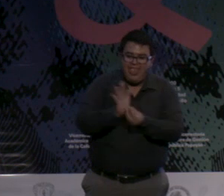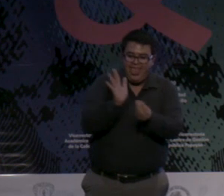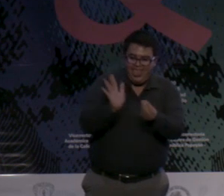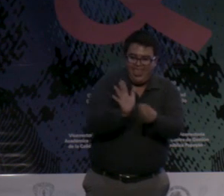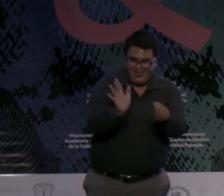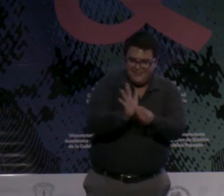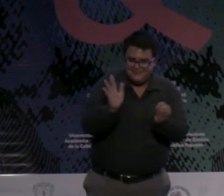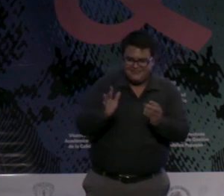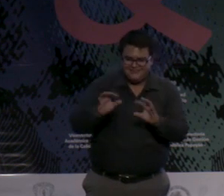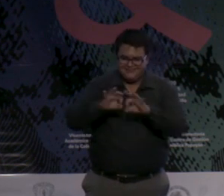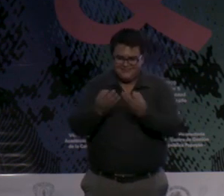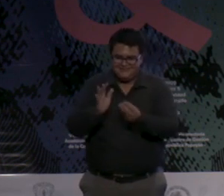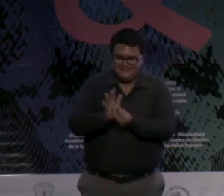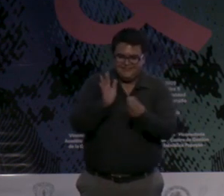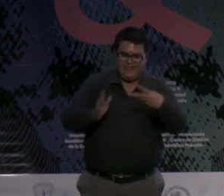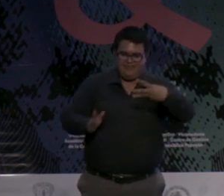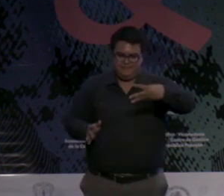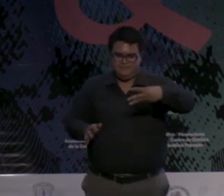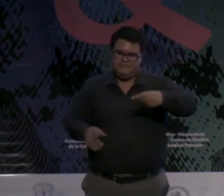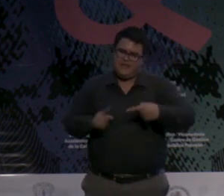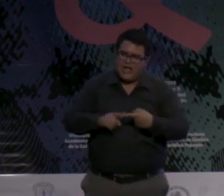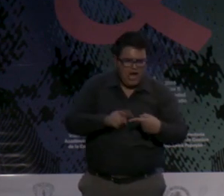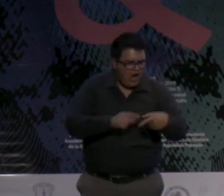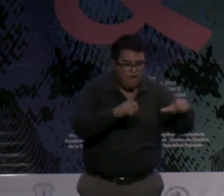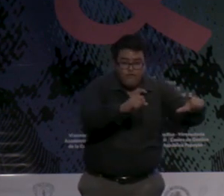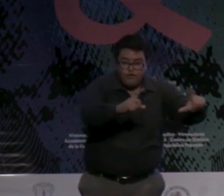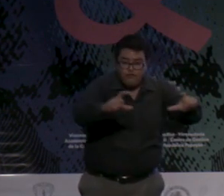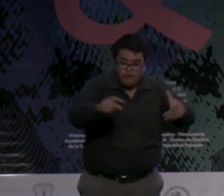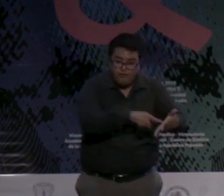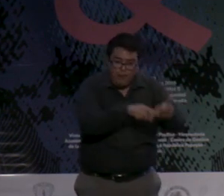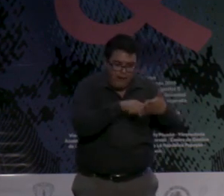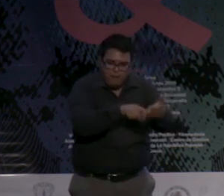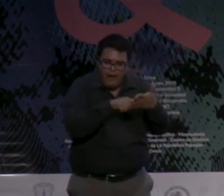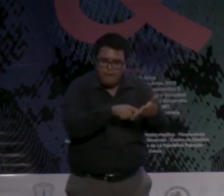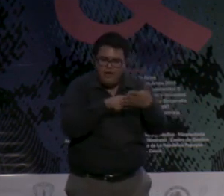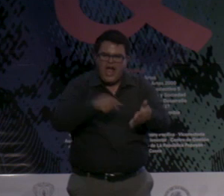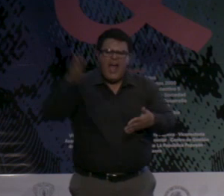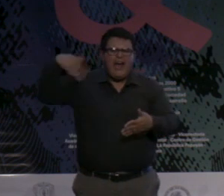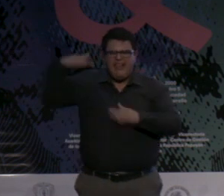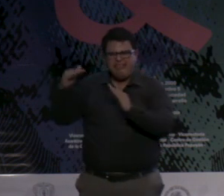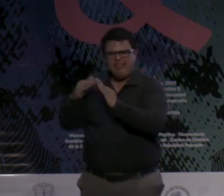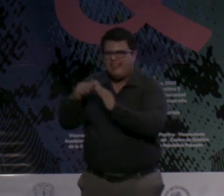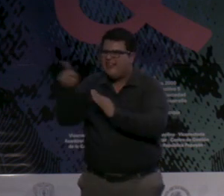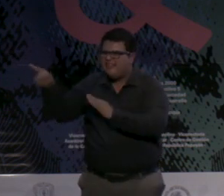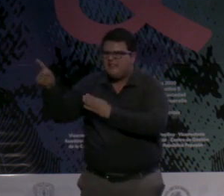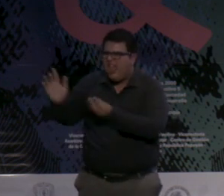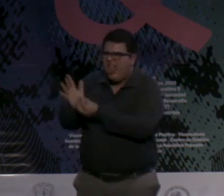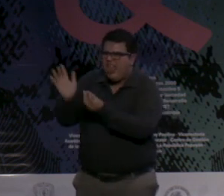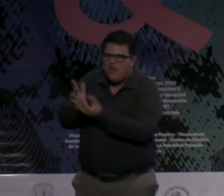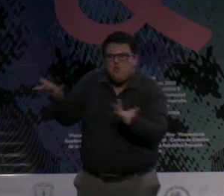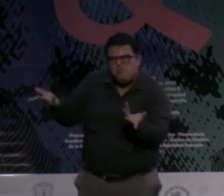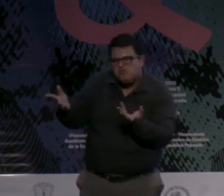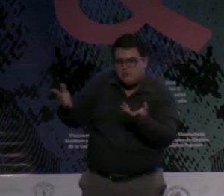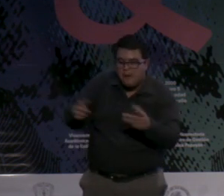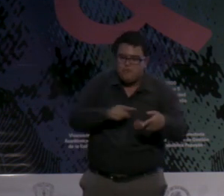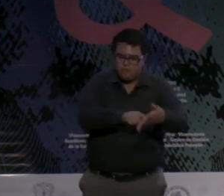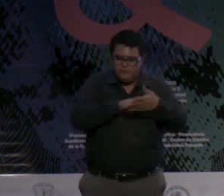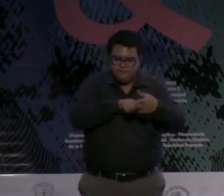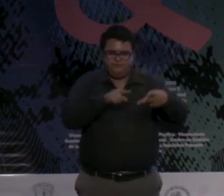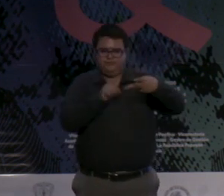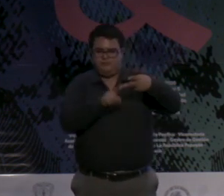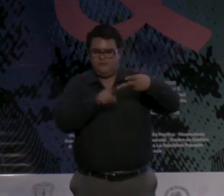cuerpo, en las cuales él emprende 3 facetas. Una, cada familia le cuenta la casa que